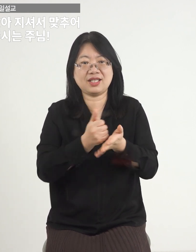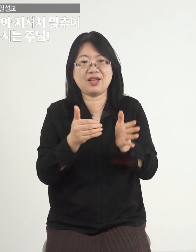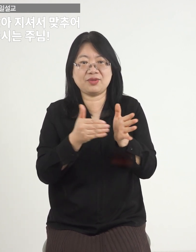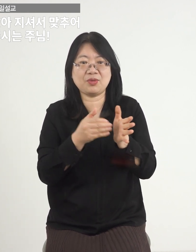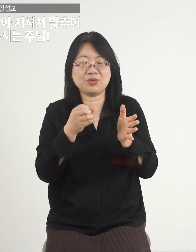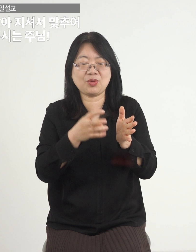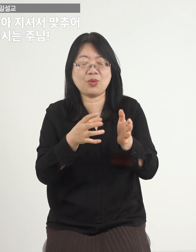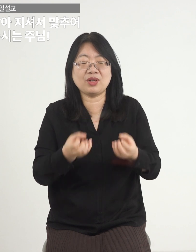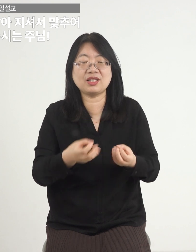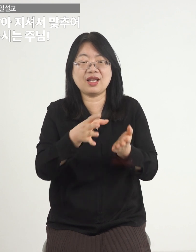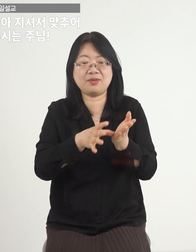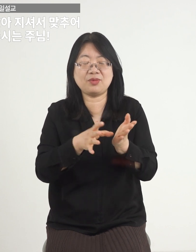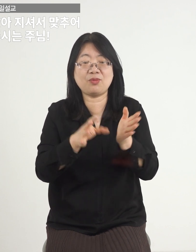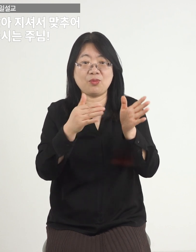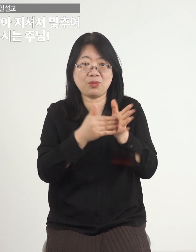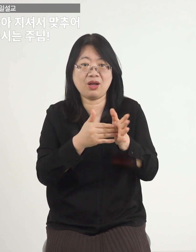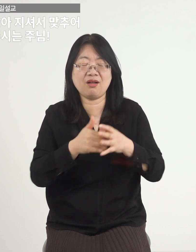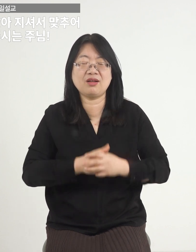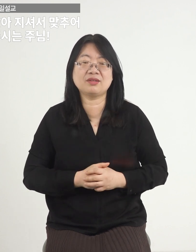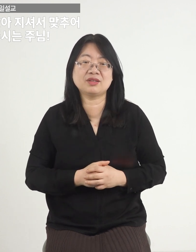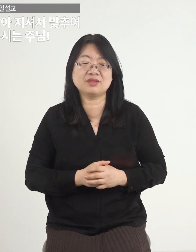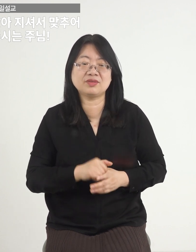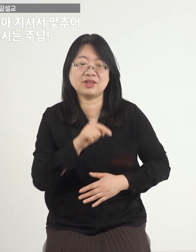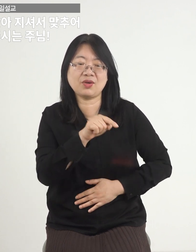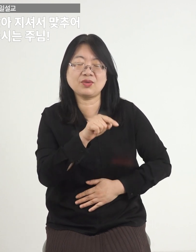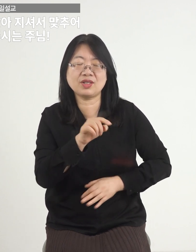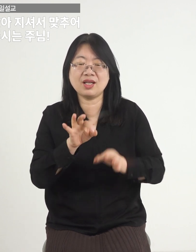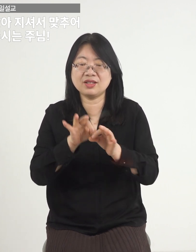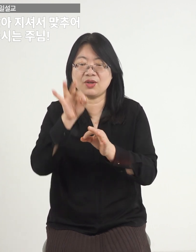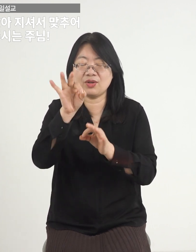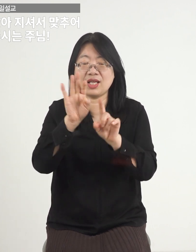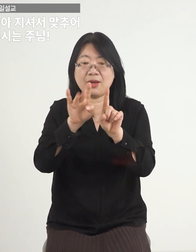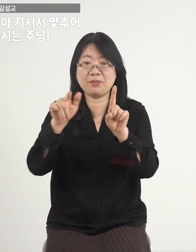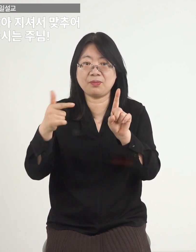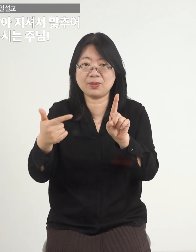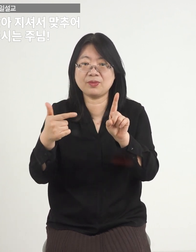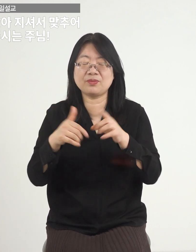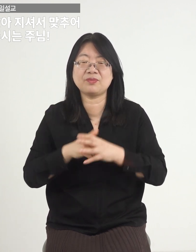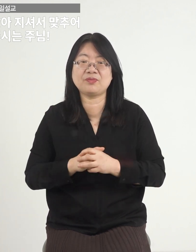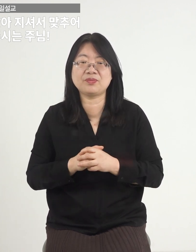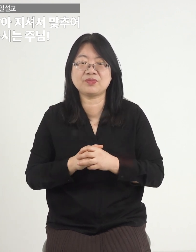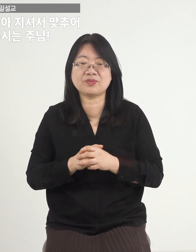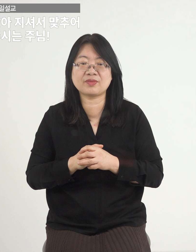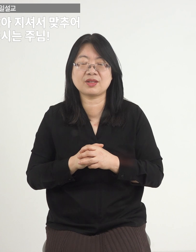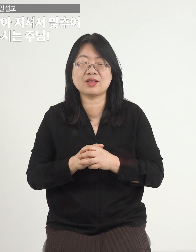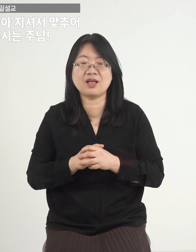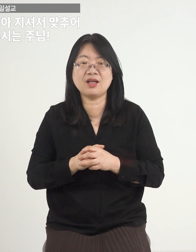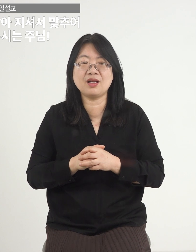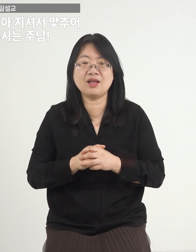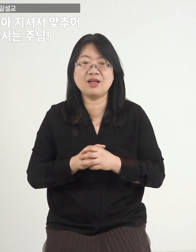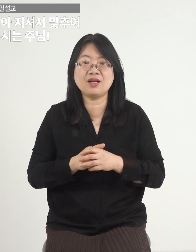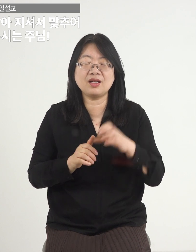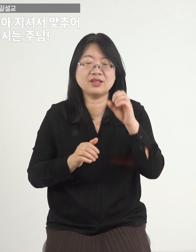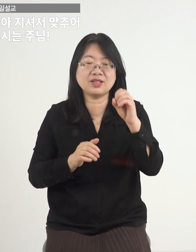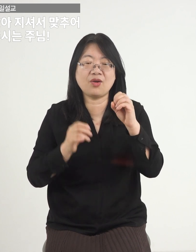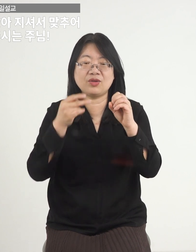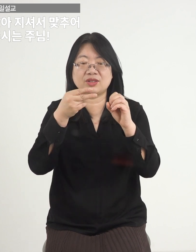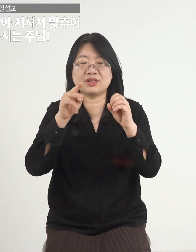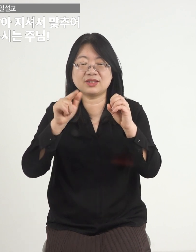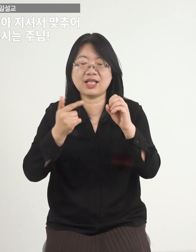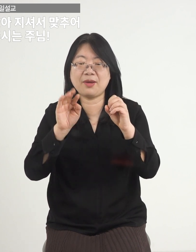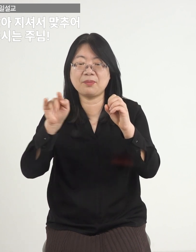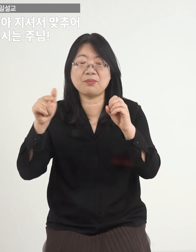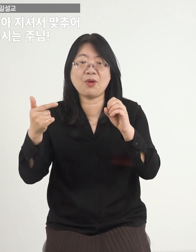제사장들이었고 예물들이었습니다. 이거를 영원히 단번에 영단번이라 그러죠. 영원히